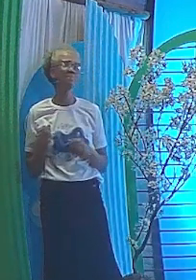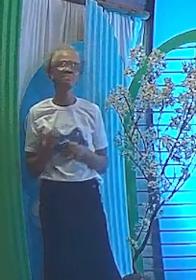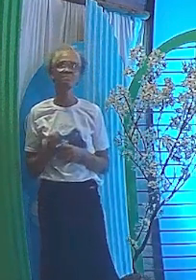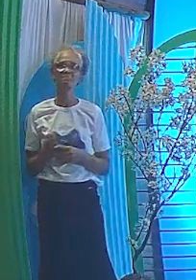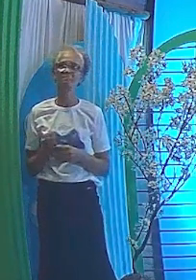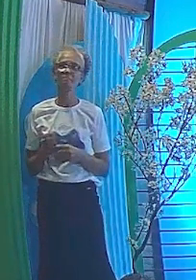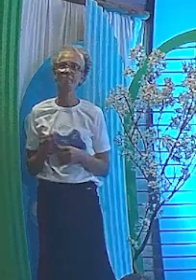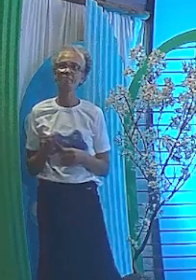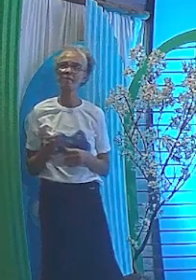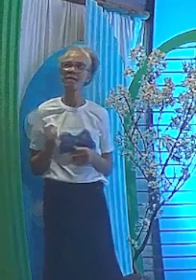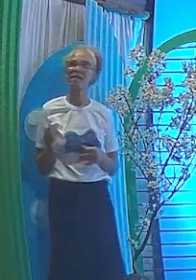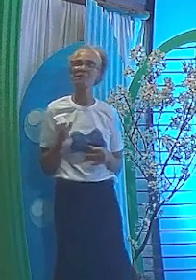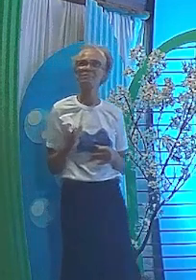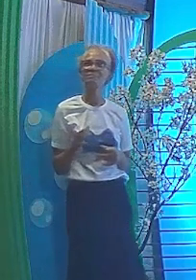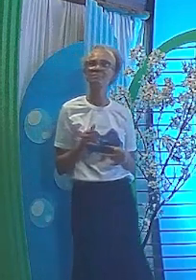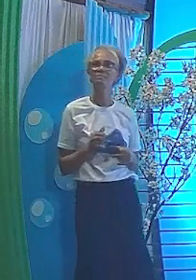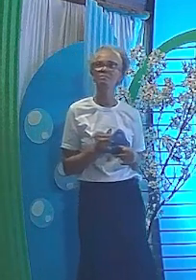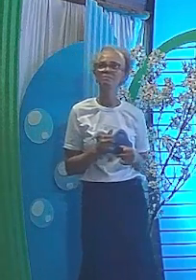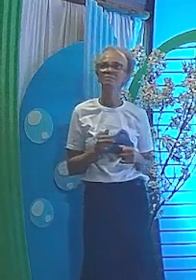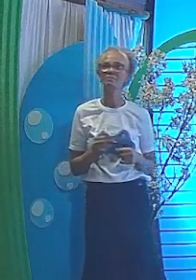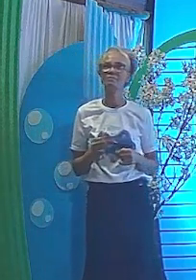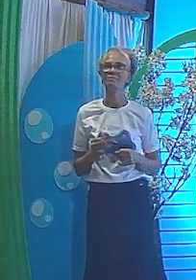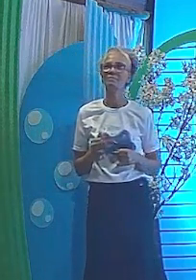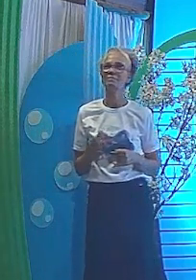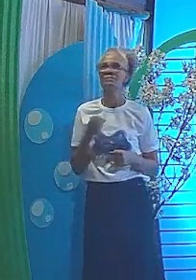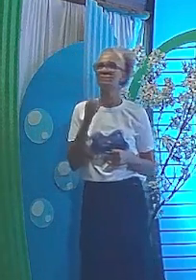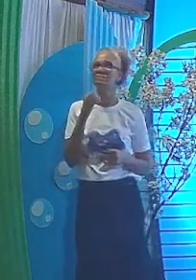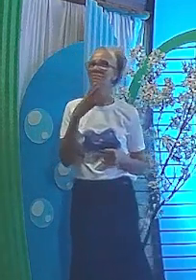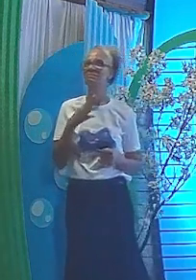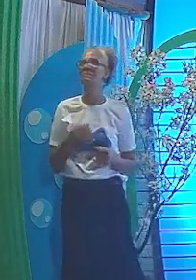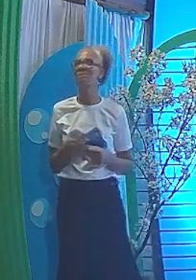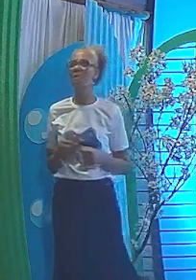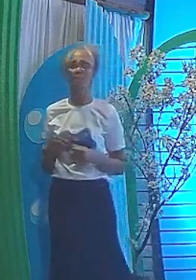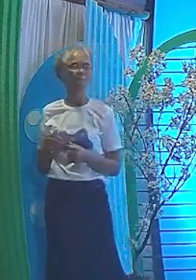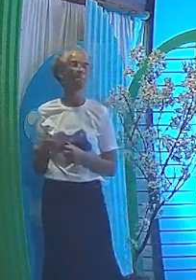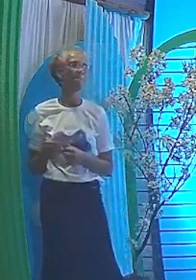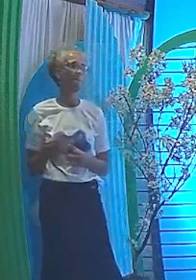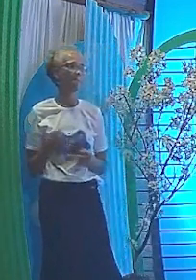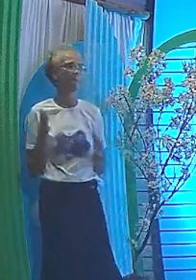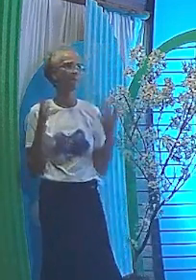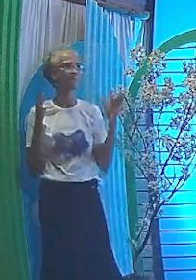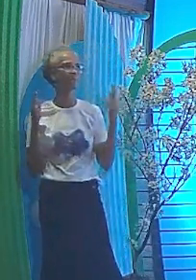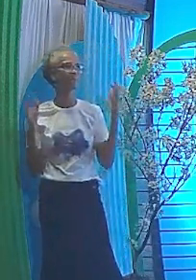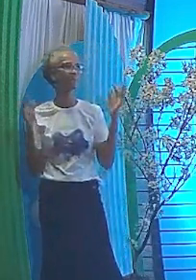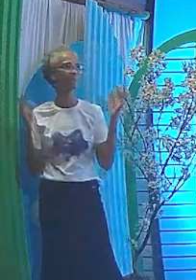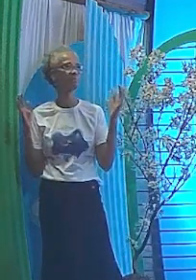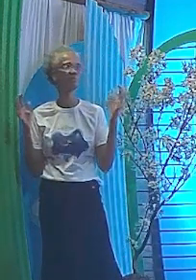tá? Eu desejo que vocês tenham um bom proveito de toda essa programação.